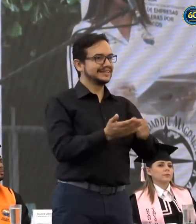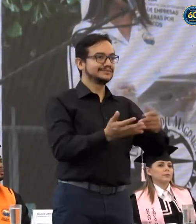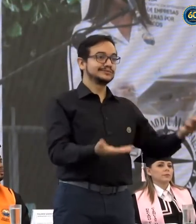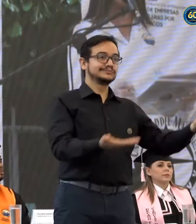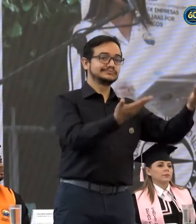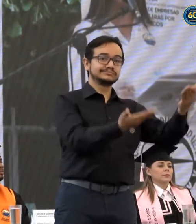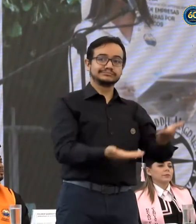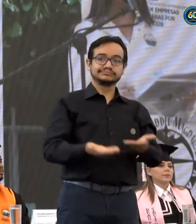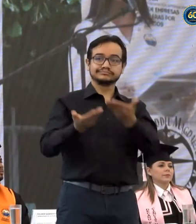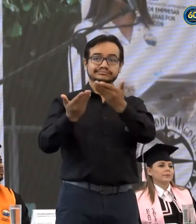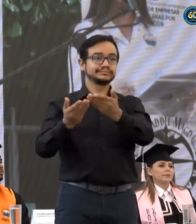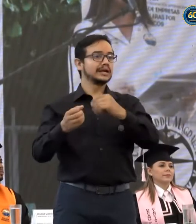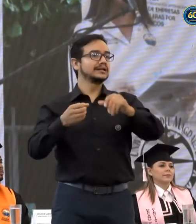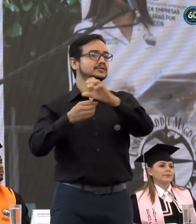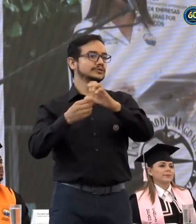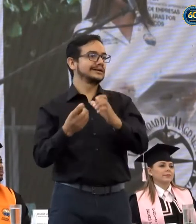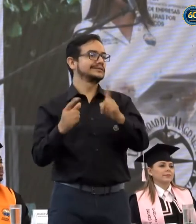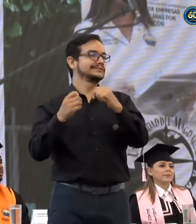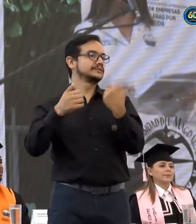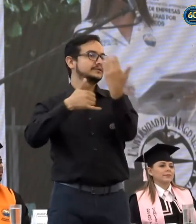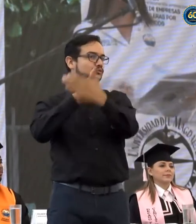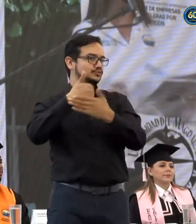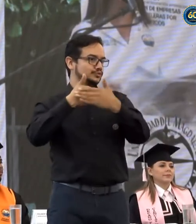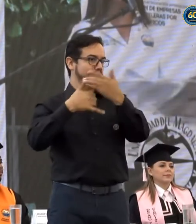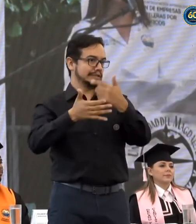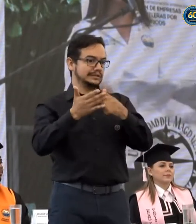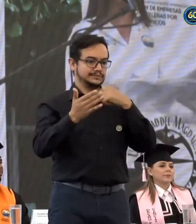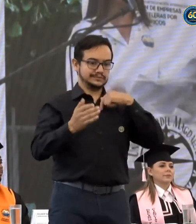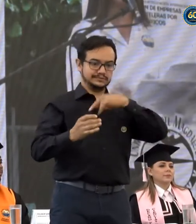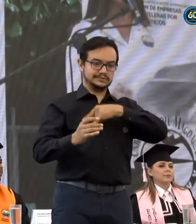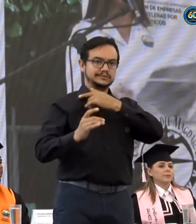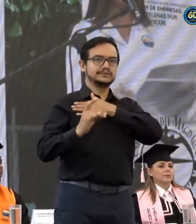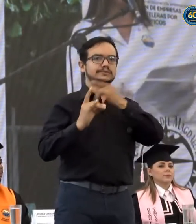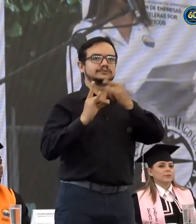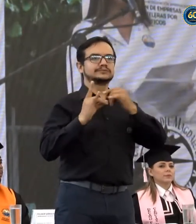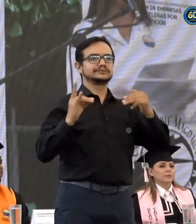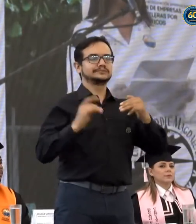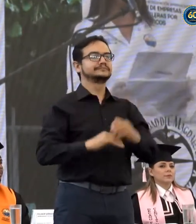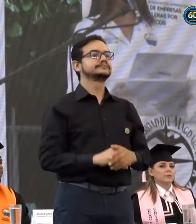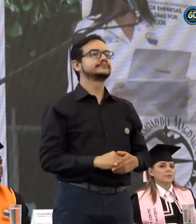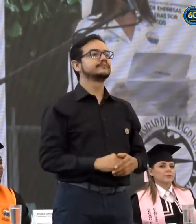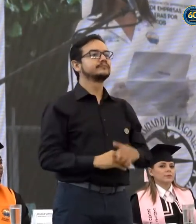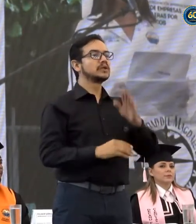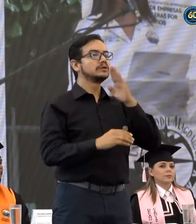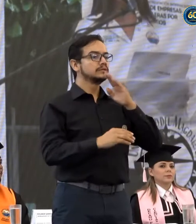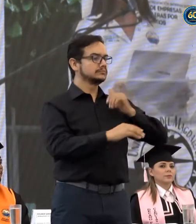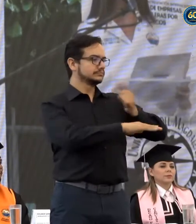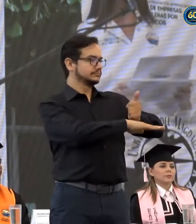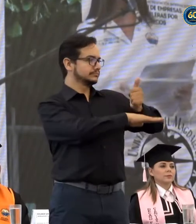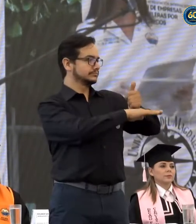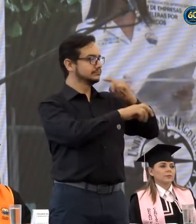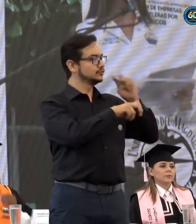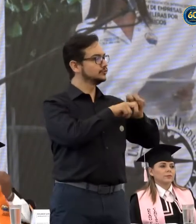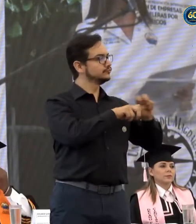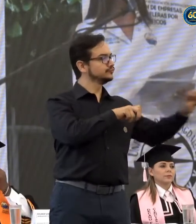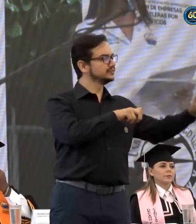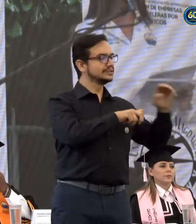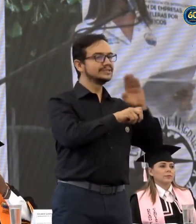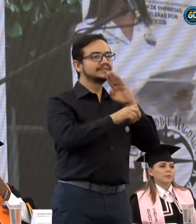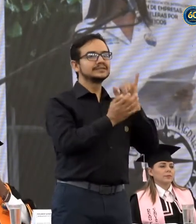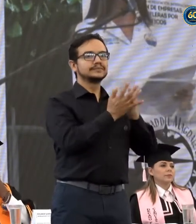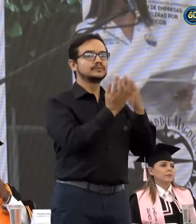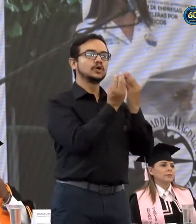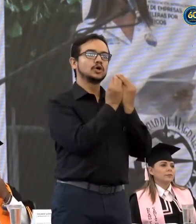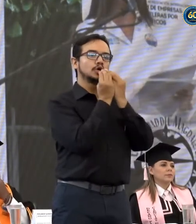cortes de graduados de pregrado presencial de esta casa de estudios superiores presiden esta ceremonia de graduación miembros del Consejo